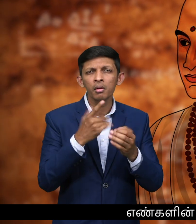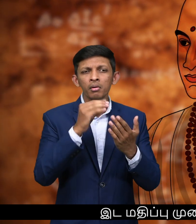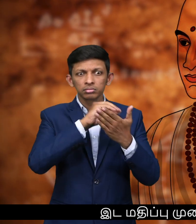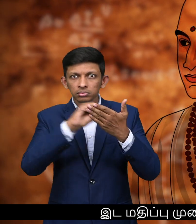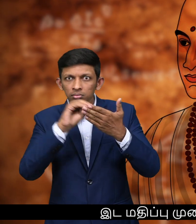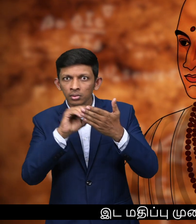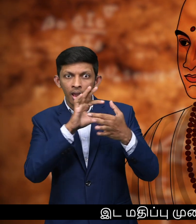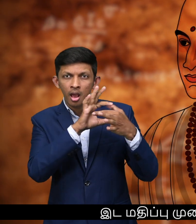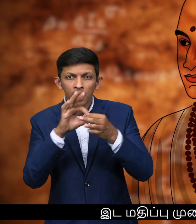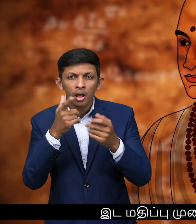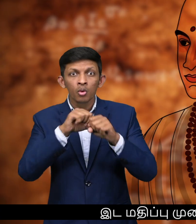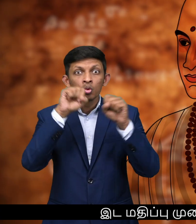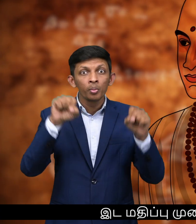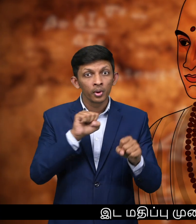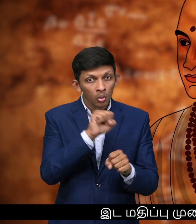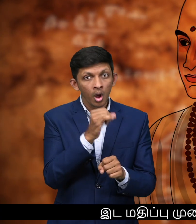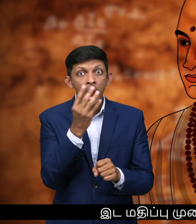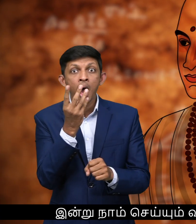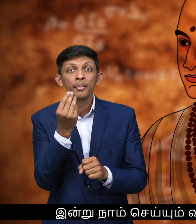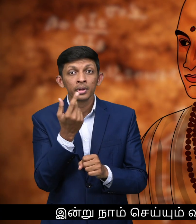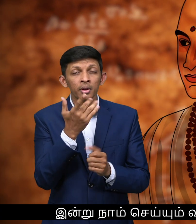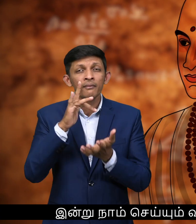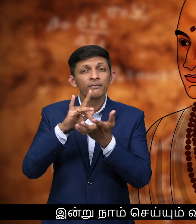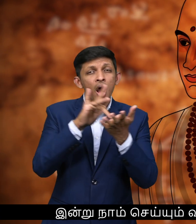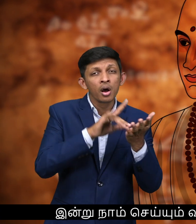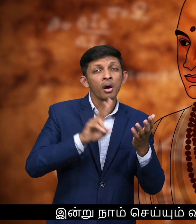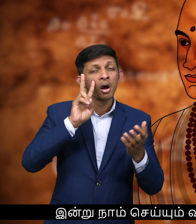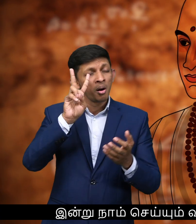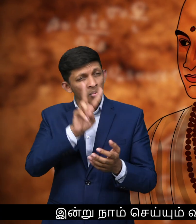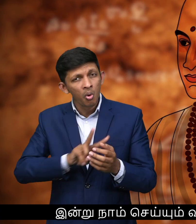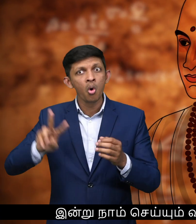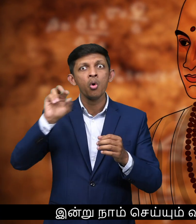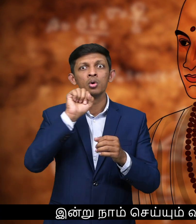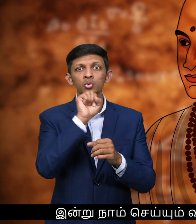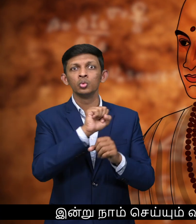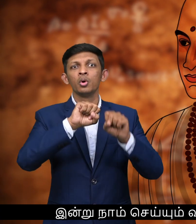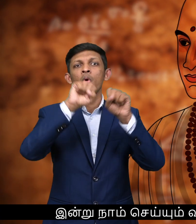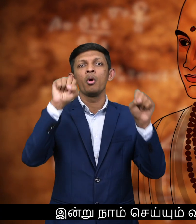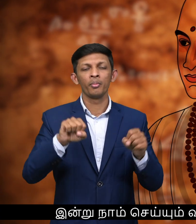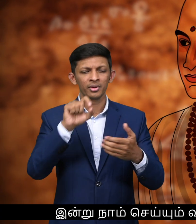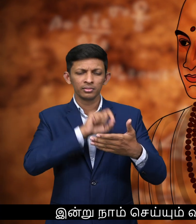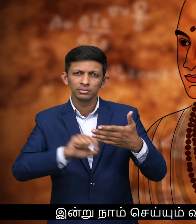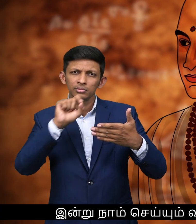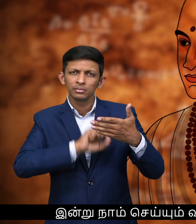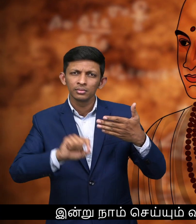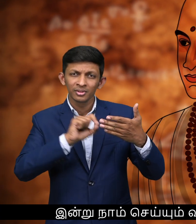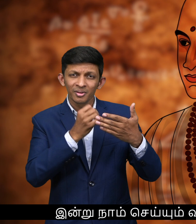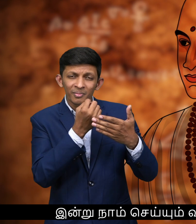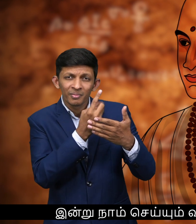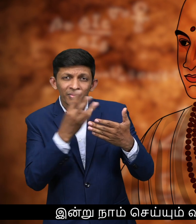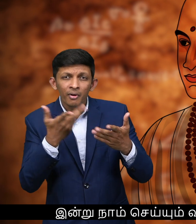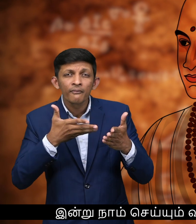மற்றும் இடமதிப்பு முறையை ஏற்றுக்கொண்டனர். இன்று நாம் செய்யும் வழியில் எண்களை எழுதுகிறார்கள்.